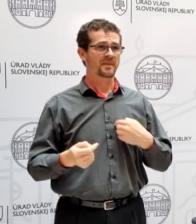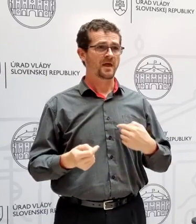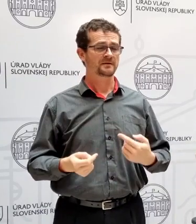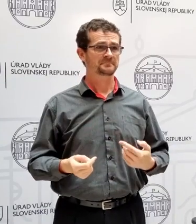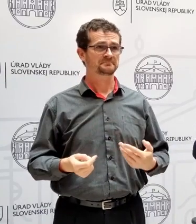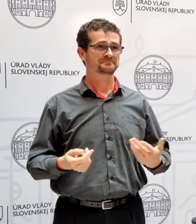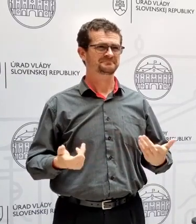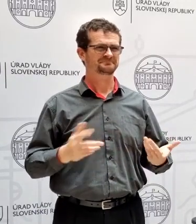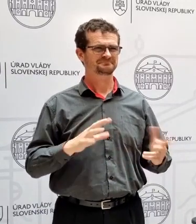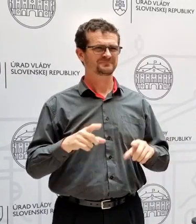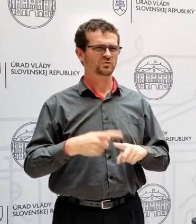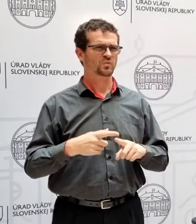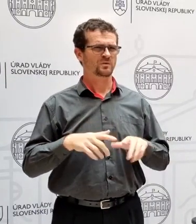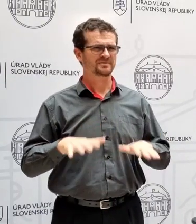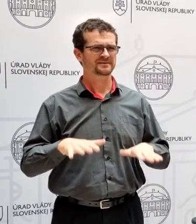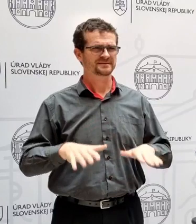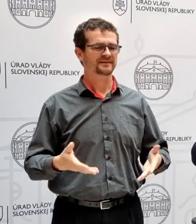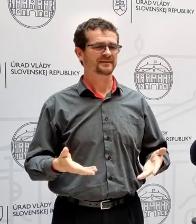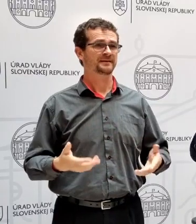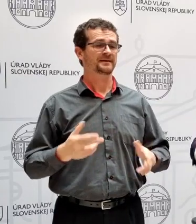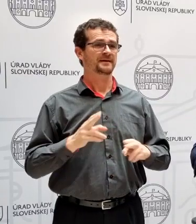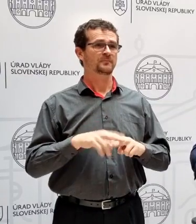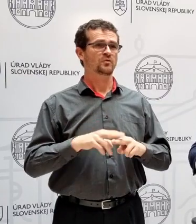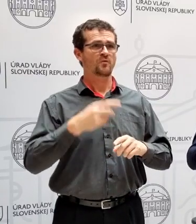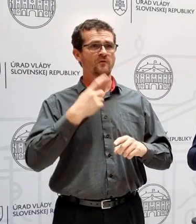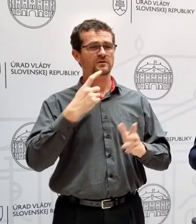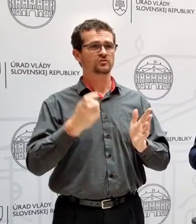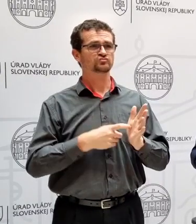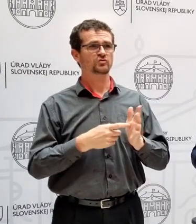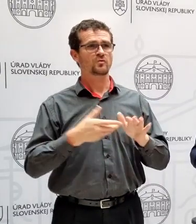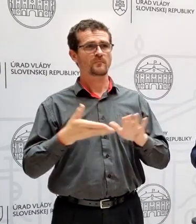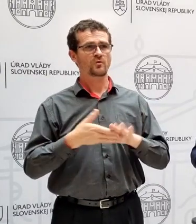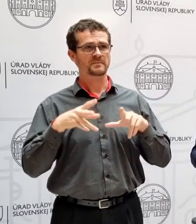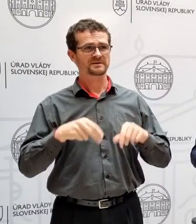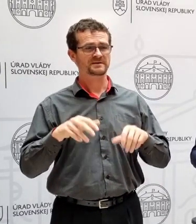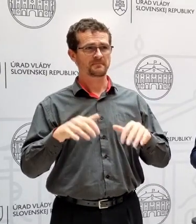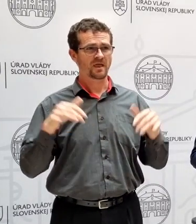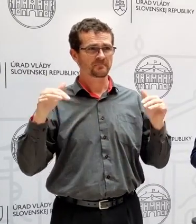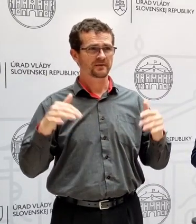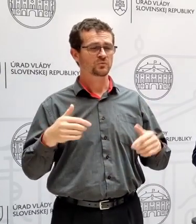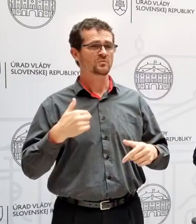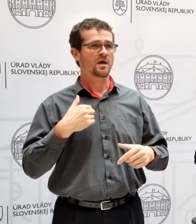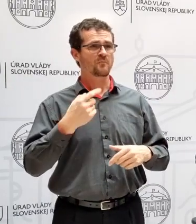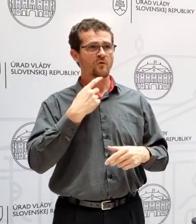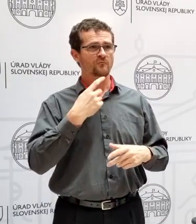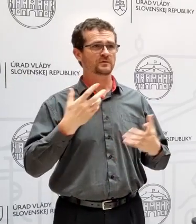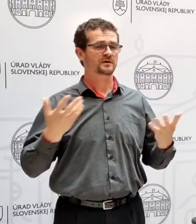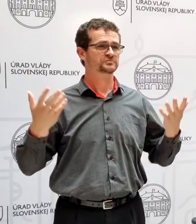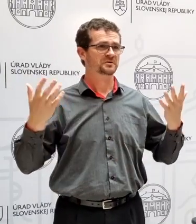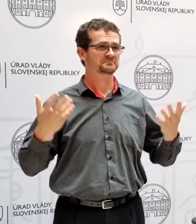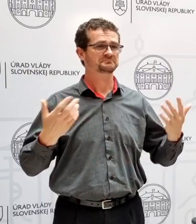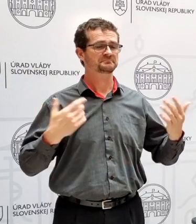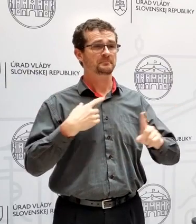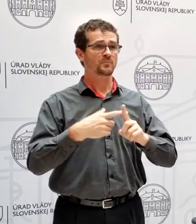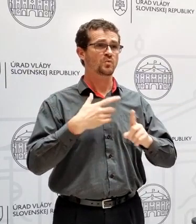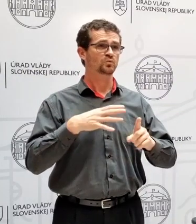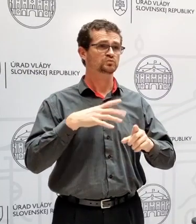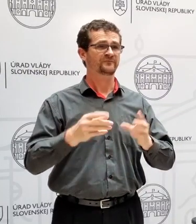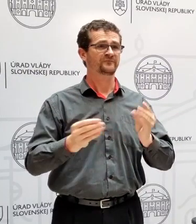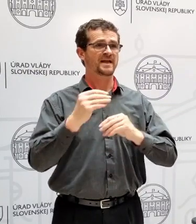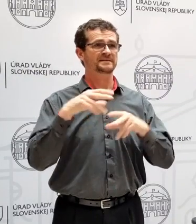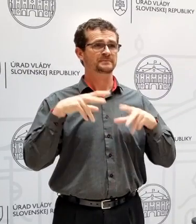Nejako nám to úplne nesedí teda, že potom zase hovoria, že si nárokujú podpredsedu parlamentu ale nám hovoria, že a zároveň teda chcú